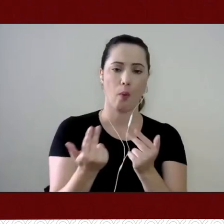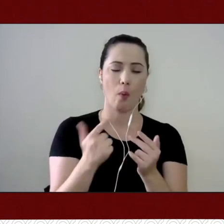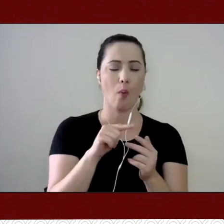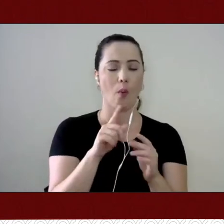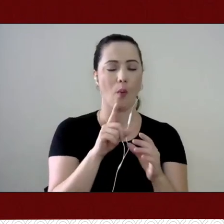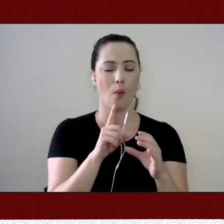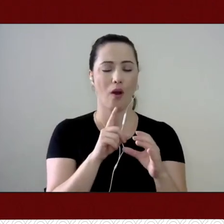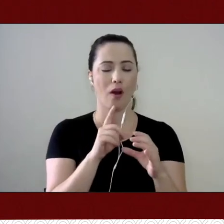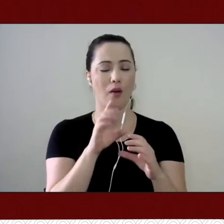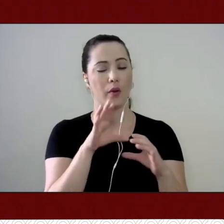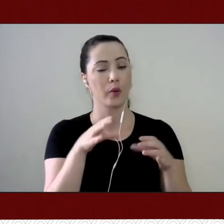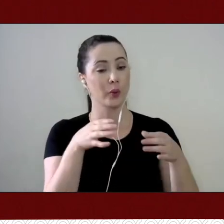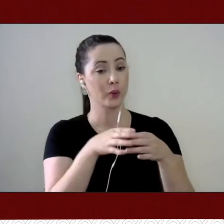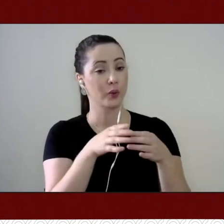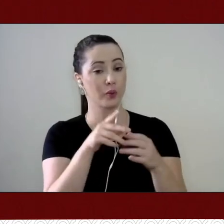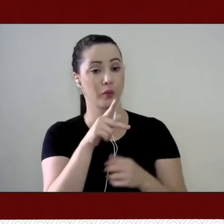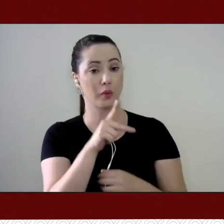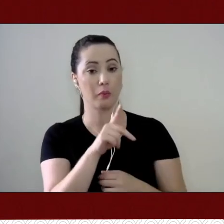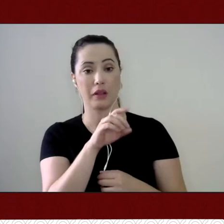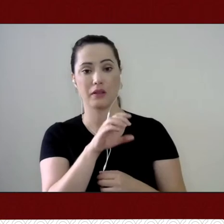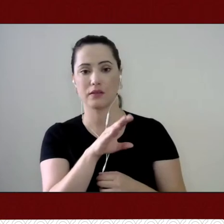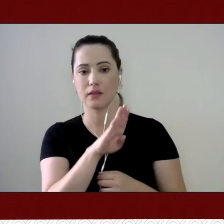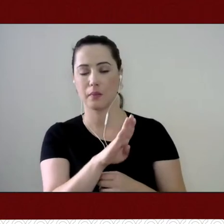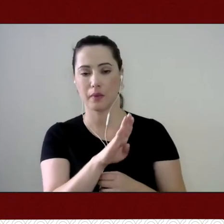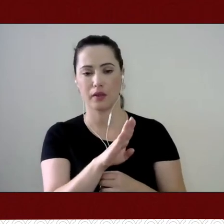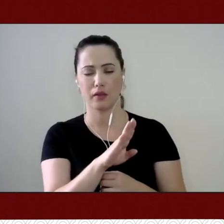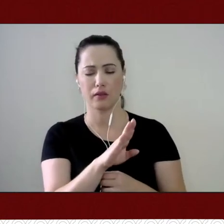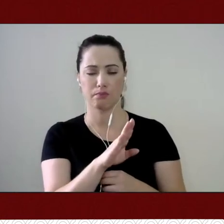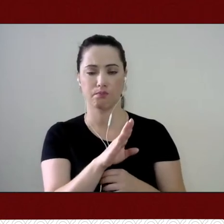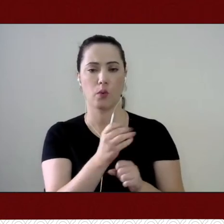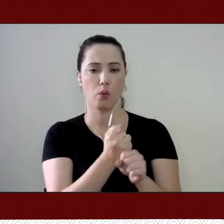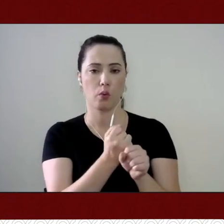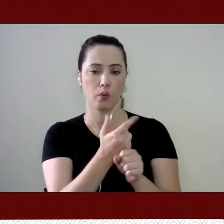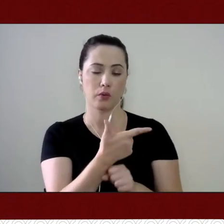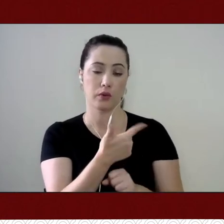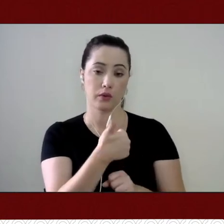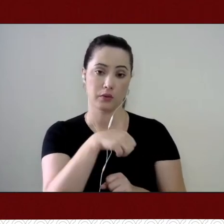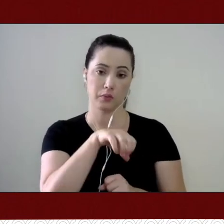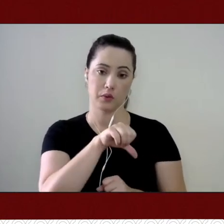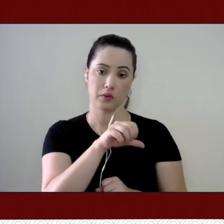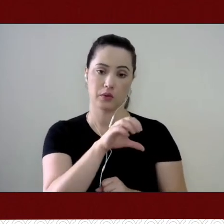Brasileiro. Artistas e intelectuais que foram filiados ou